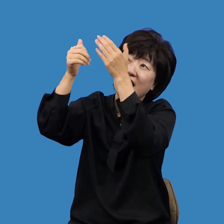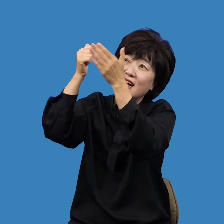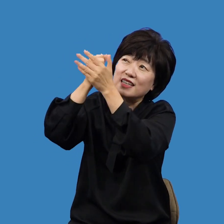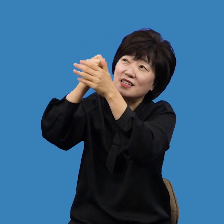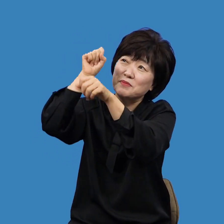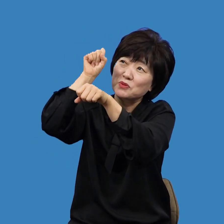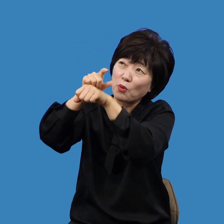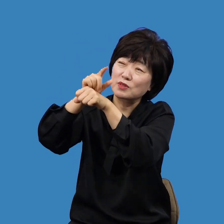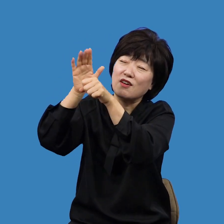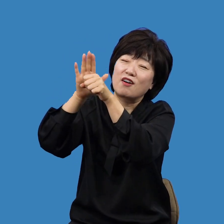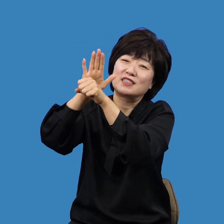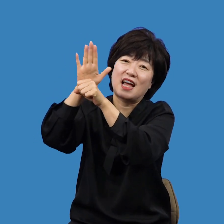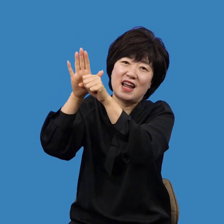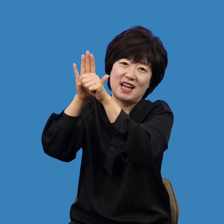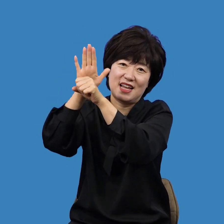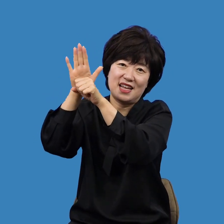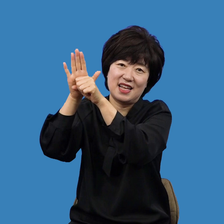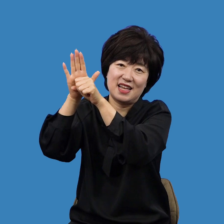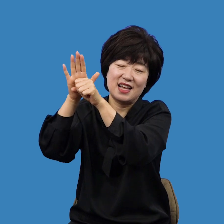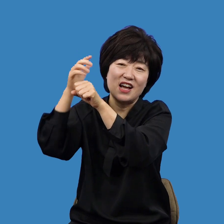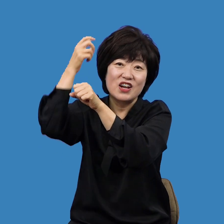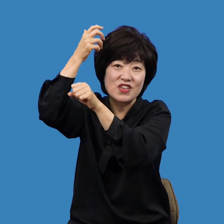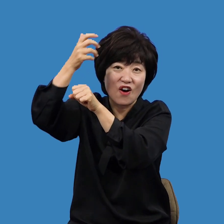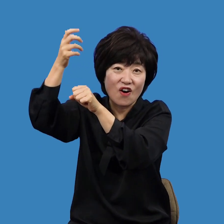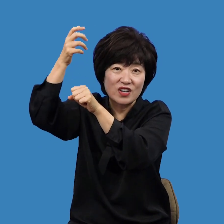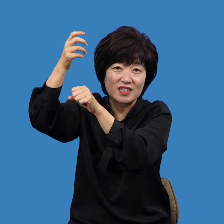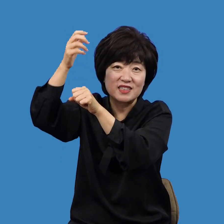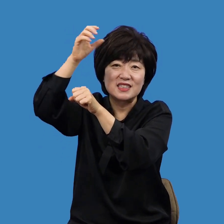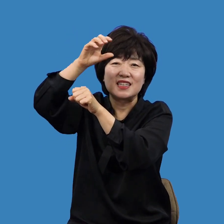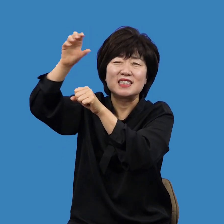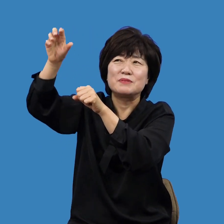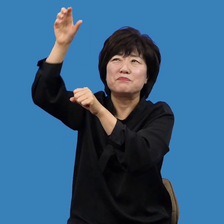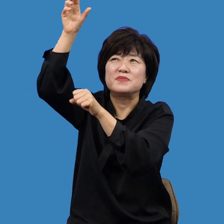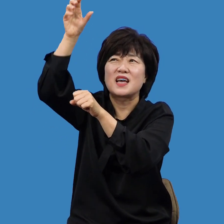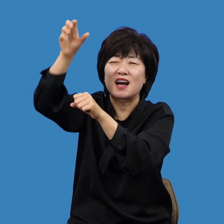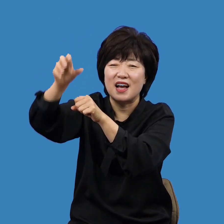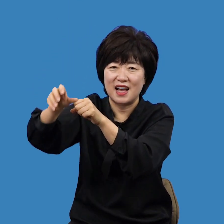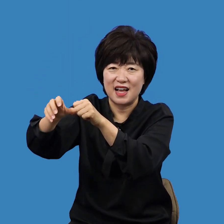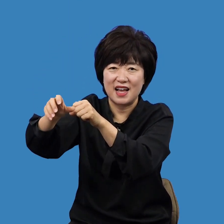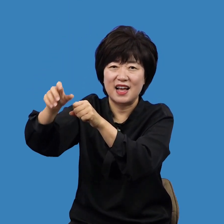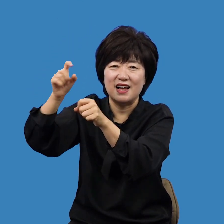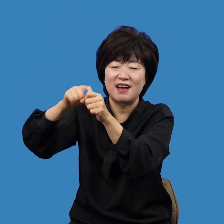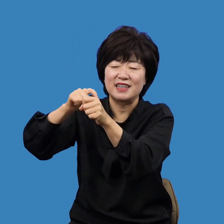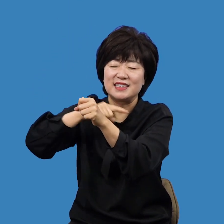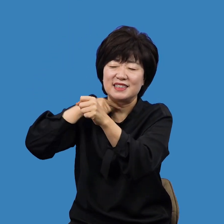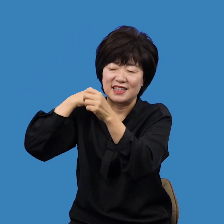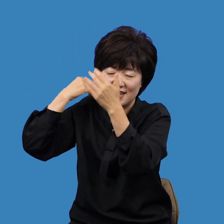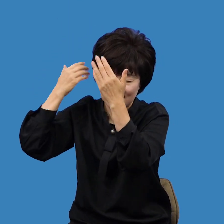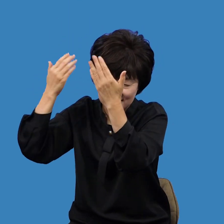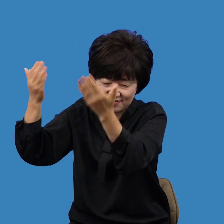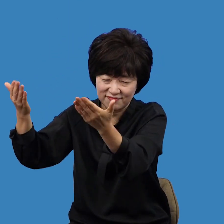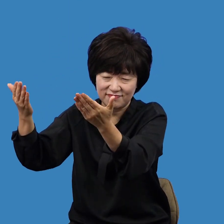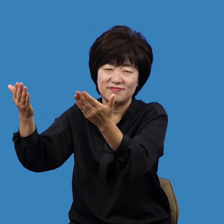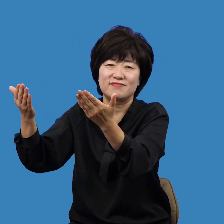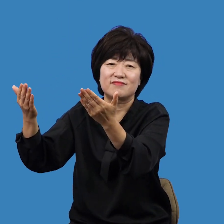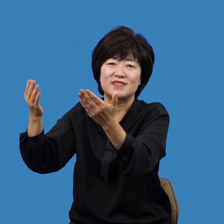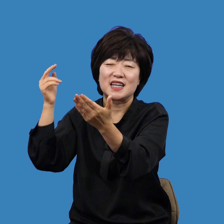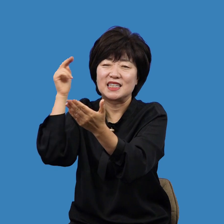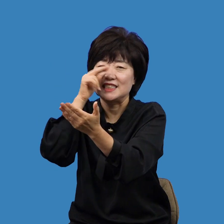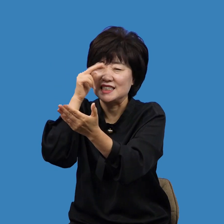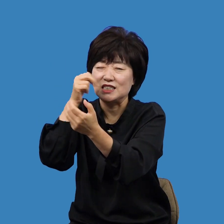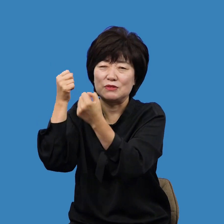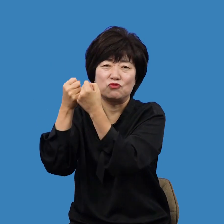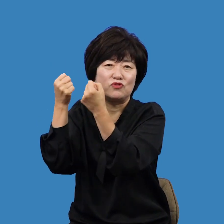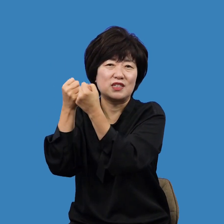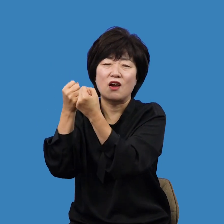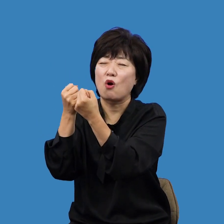속성은 사랑이에요. 그래서 이 영은요, 십자가적이에요. 영은 희생적이에요. 그래서 시기와 분쟁이